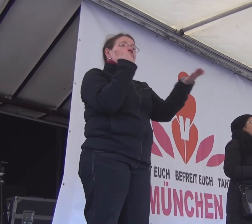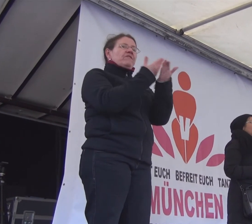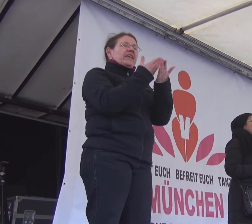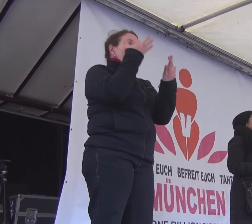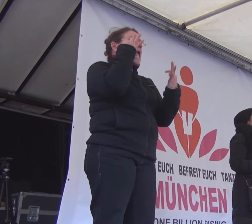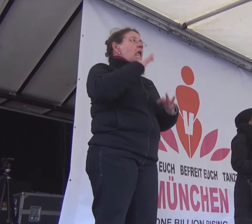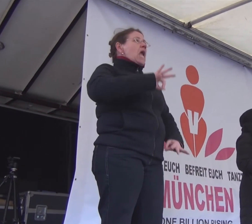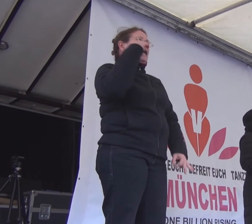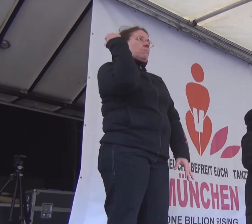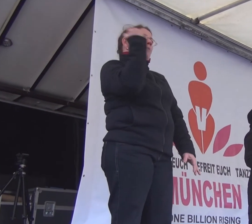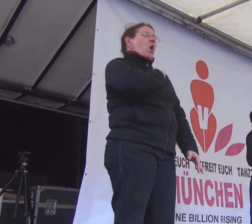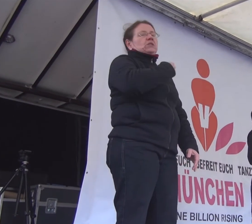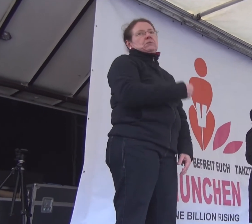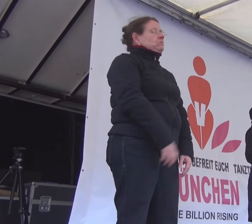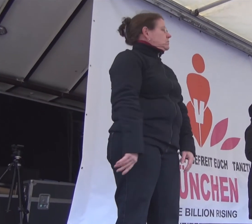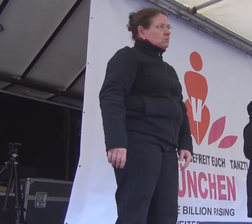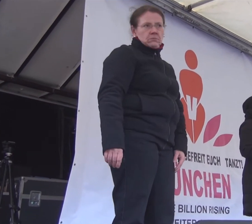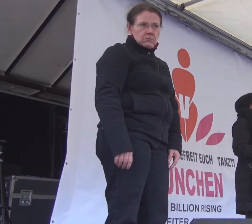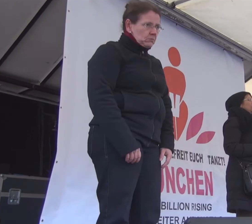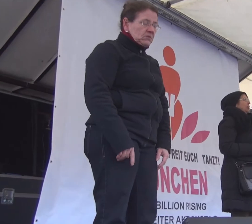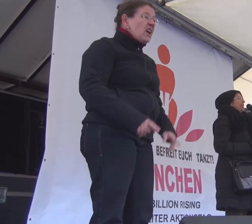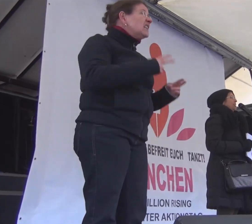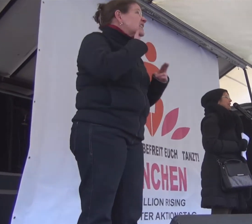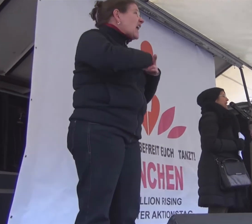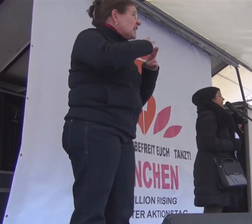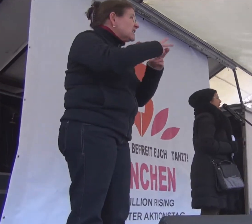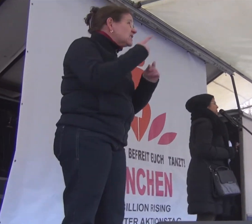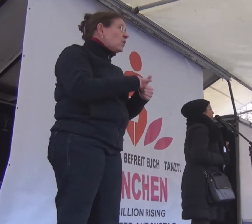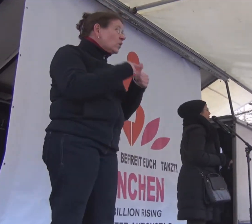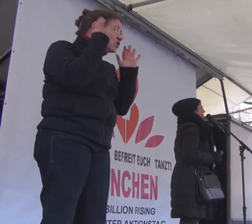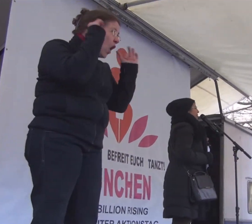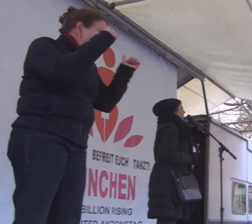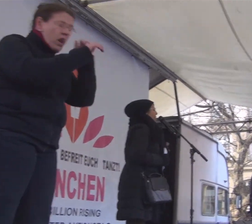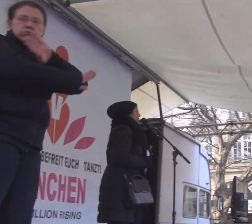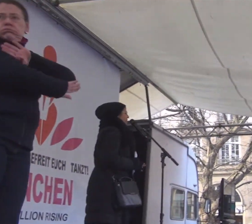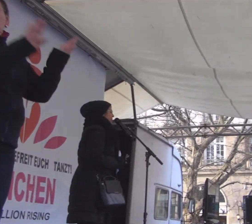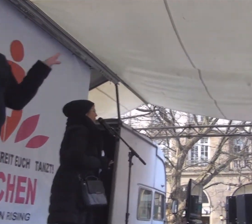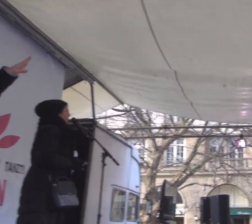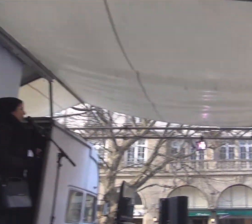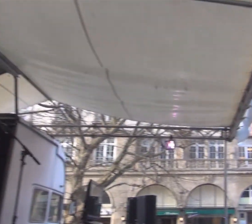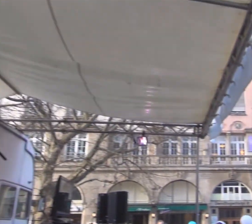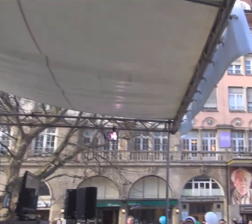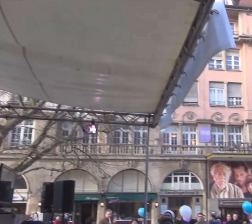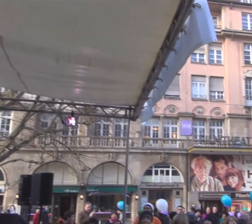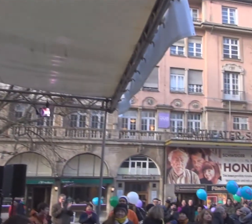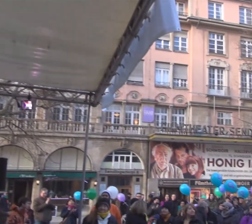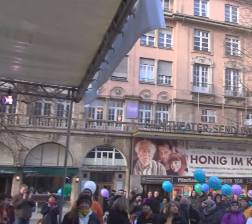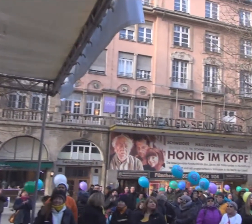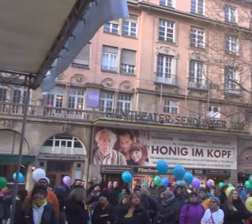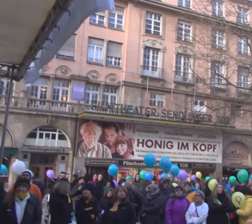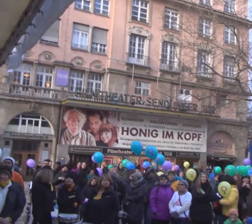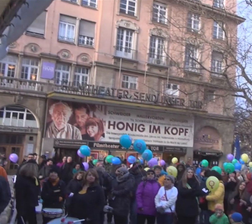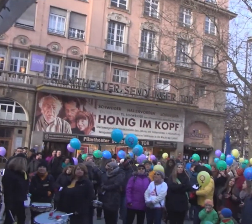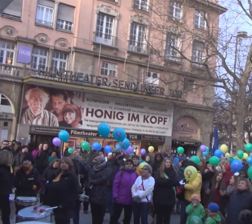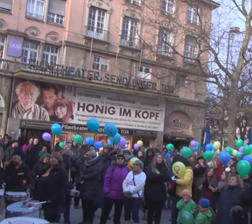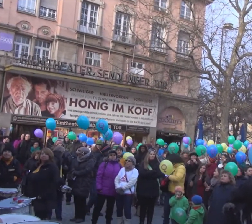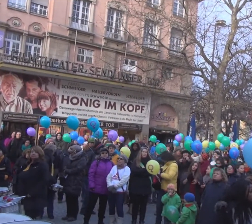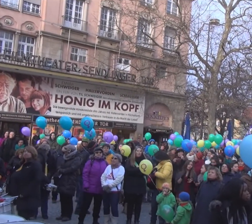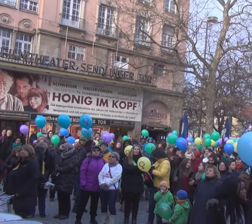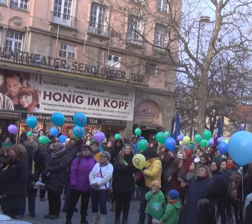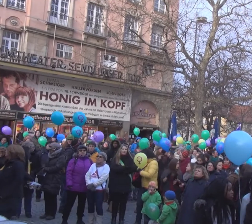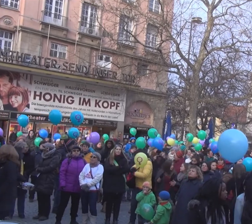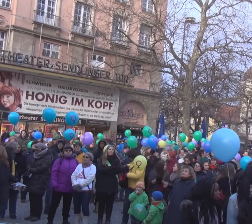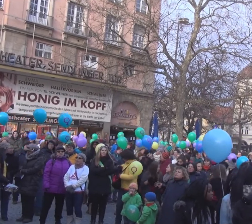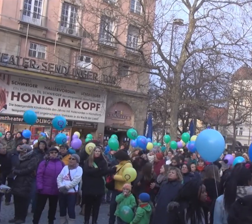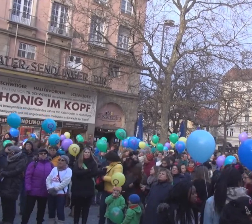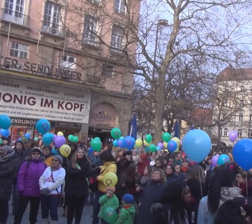Und Frauenbeschneidung ist keine Tradition. Ne? Deshalb müssen wir wachsam sein mit unseren Themen, wo eben